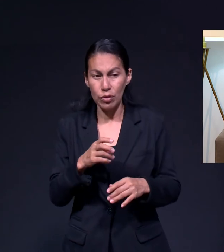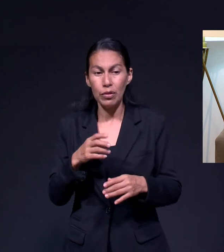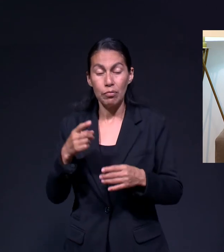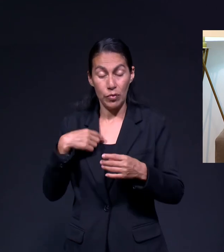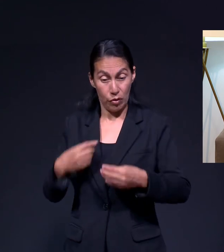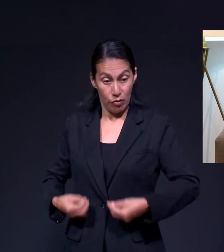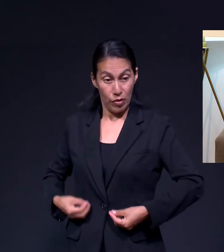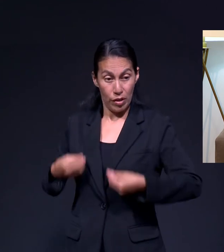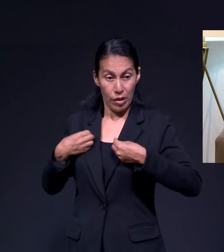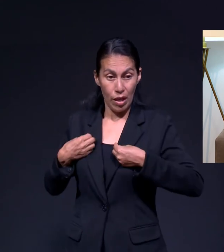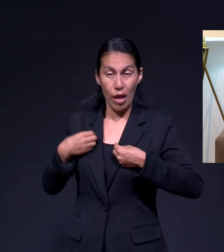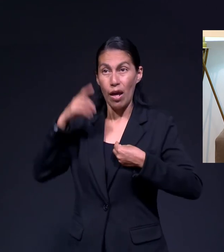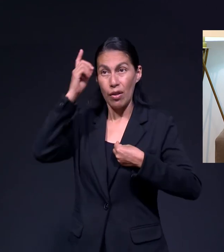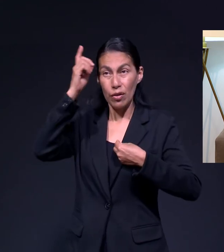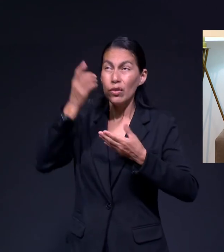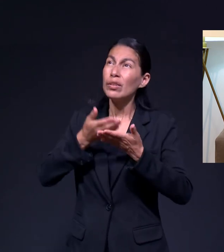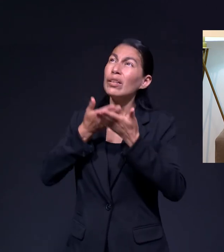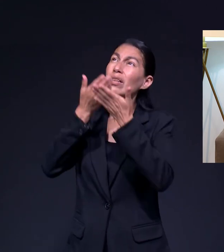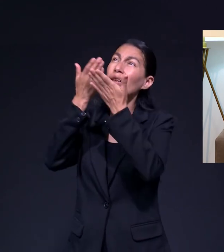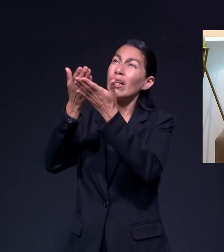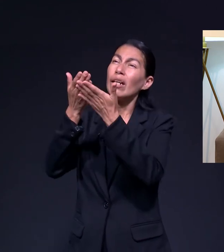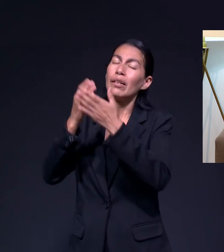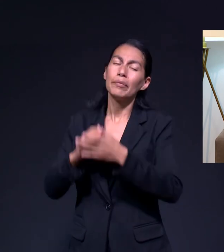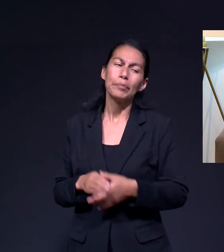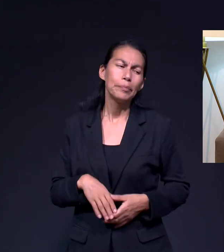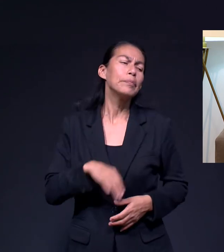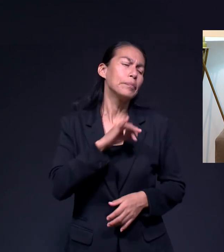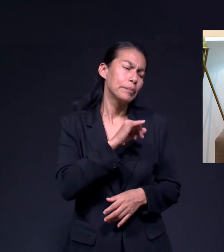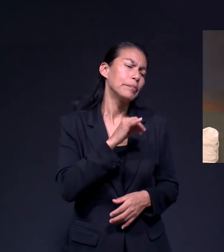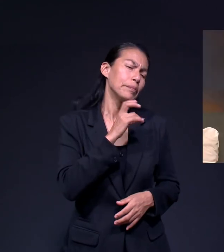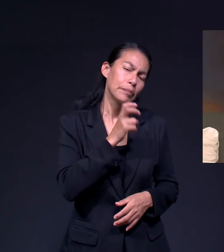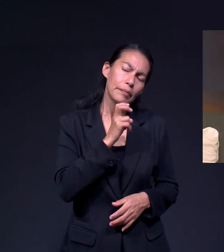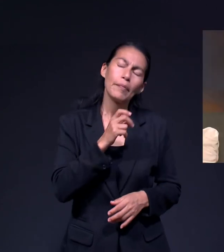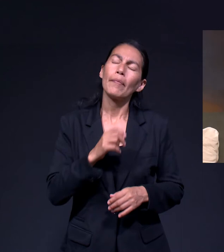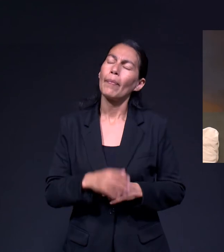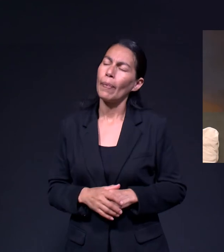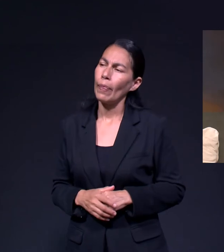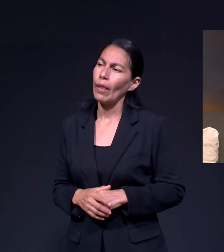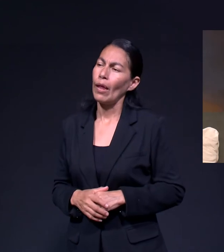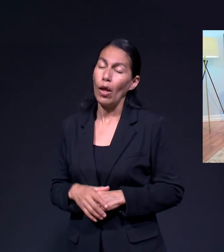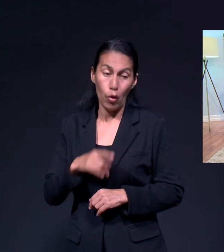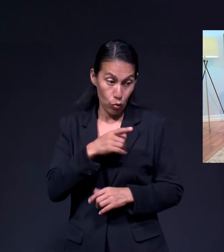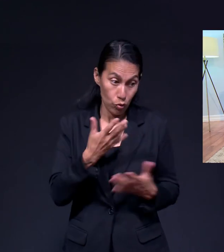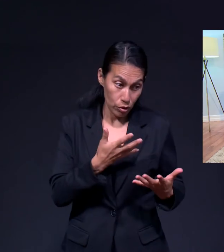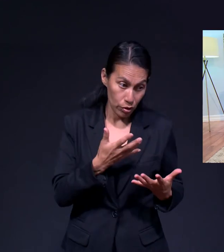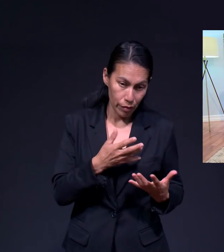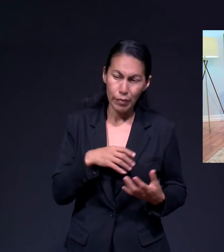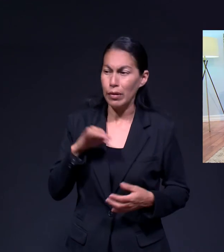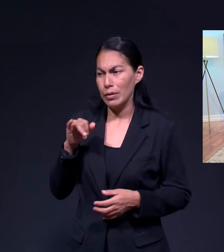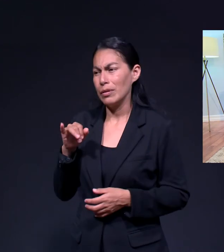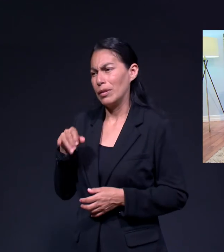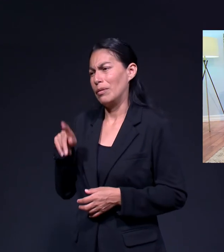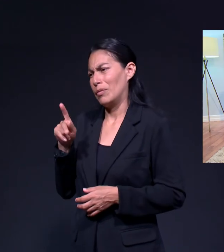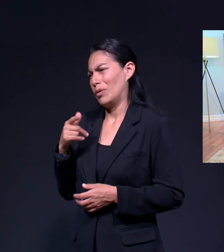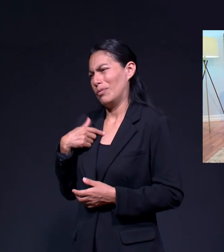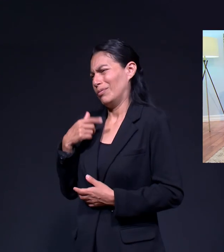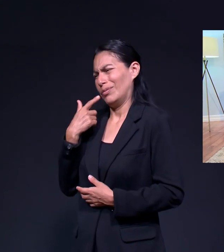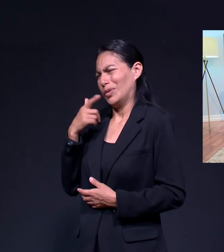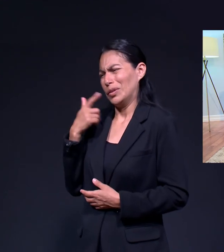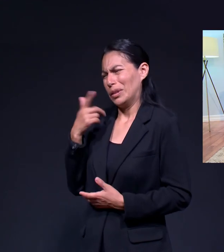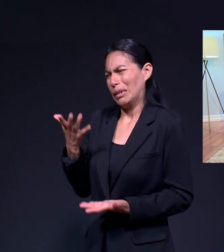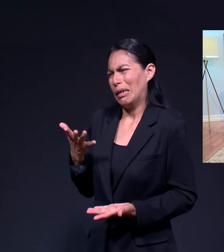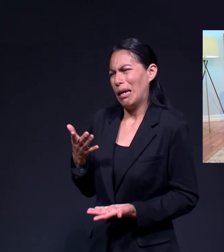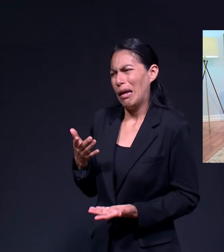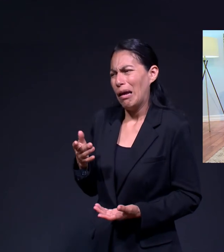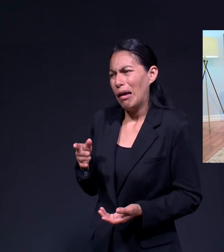completamente bajo la dirección divina no y tú hiciste ese llamado final y yo ya no quería y tenía